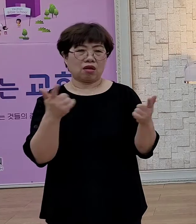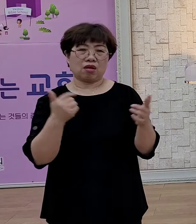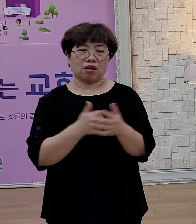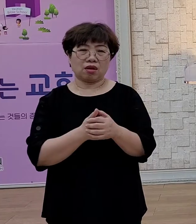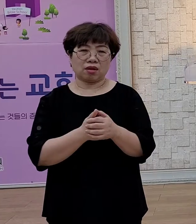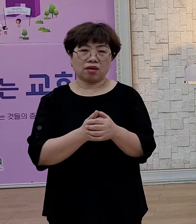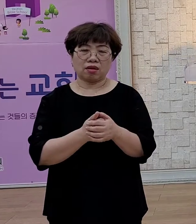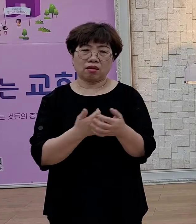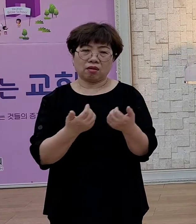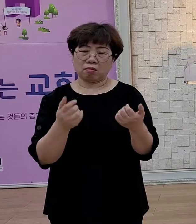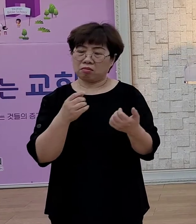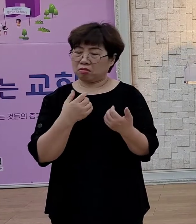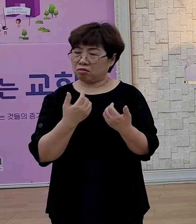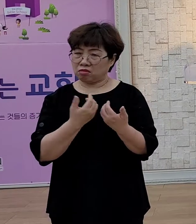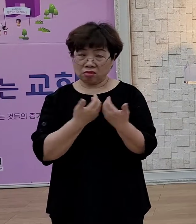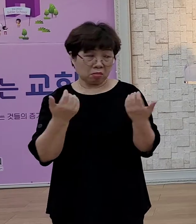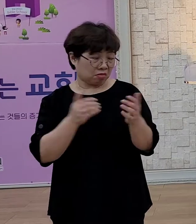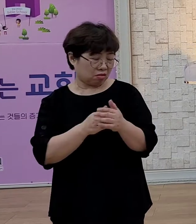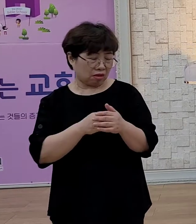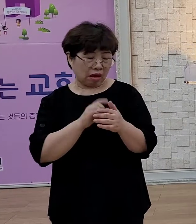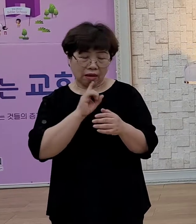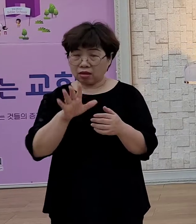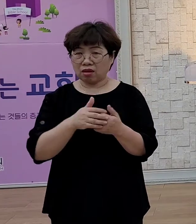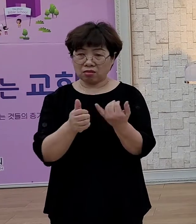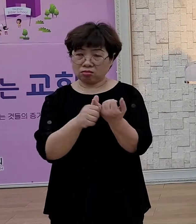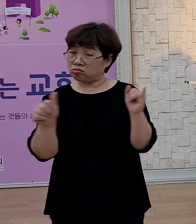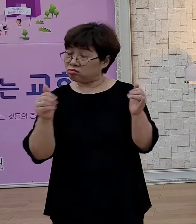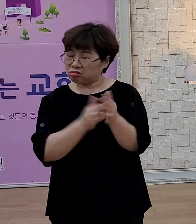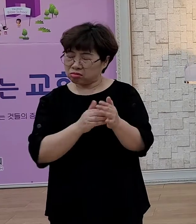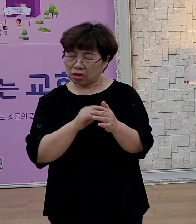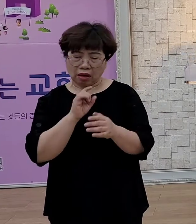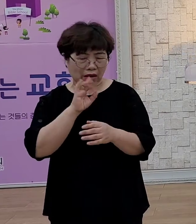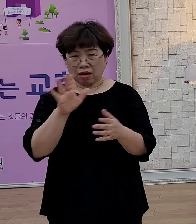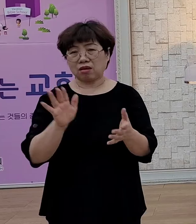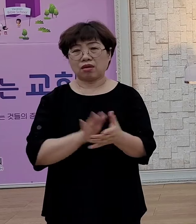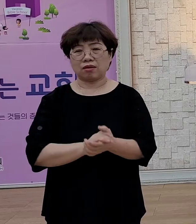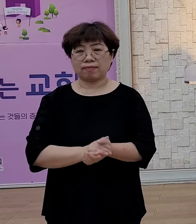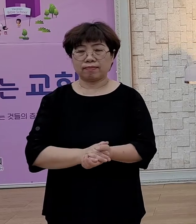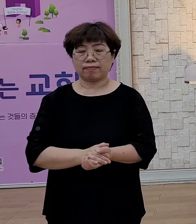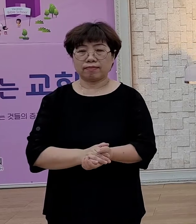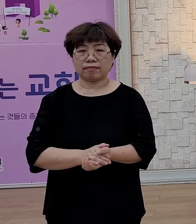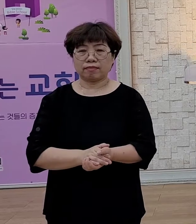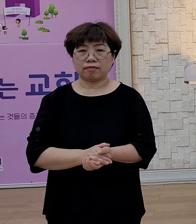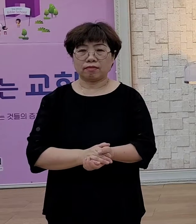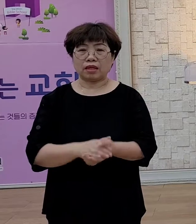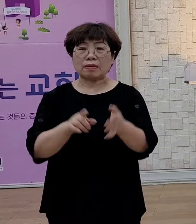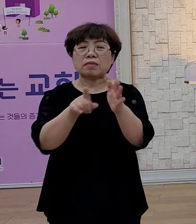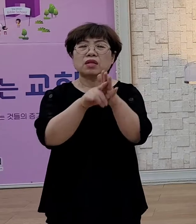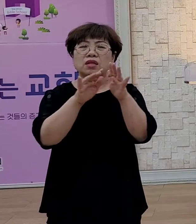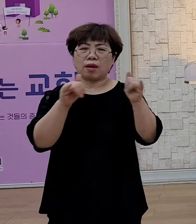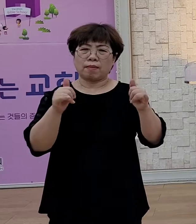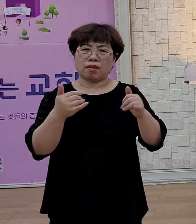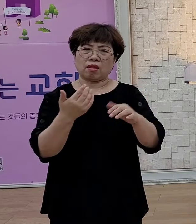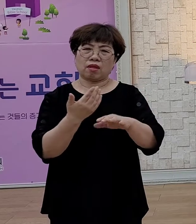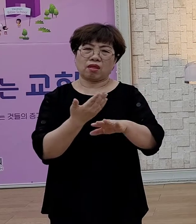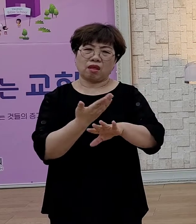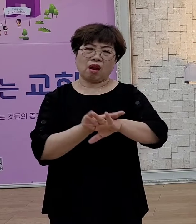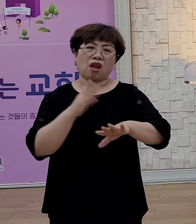뭐. 이게 아니에요. 이혼하지 뭐. 여러분, 이거 아니에요. 믿는 자는.